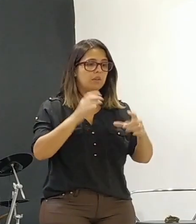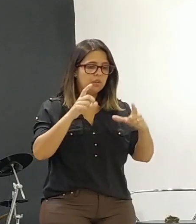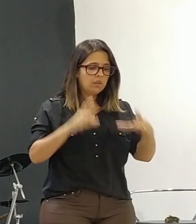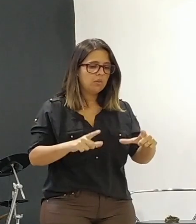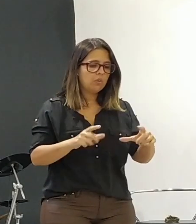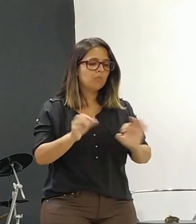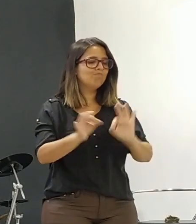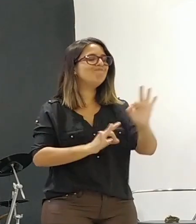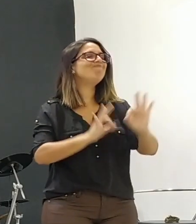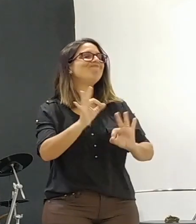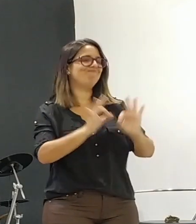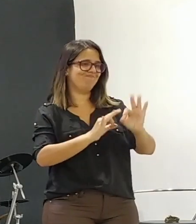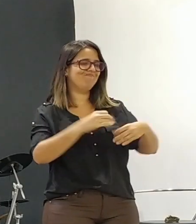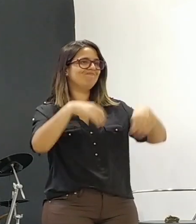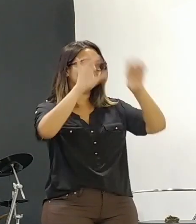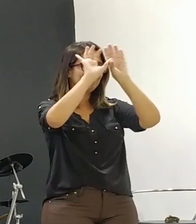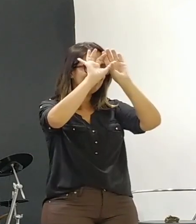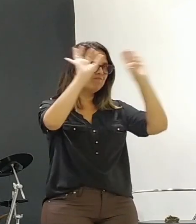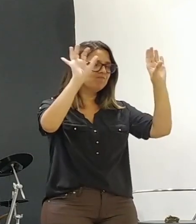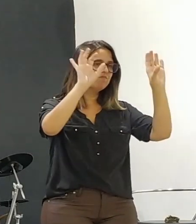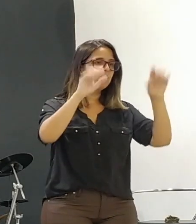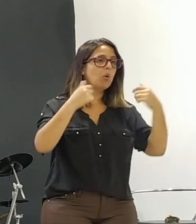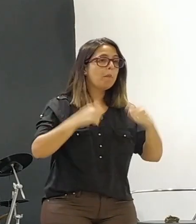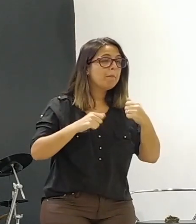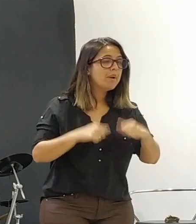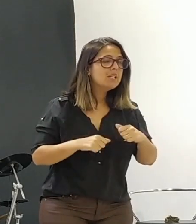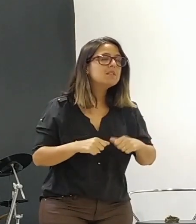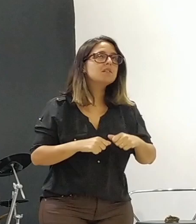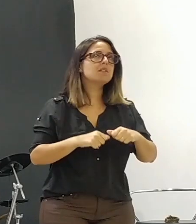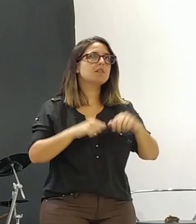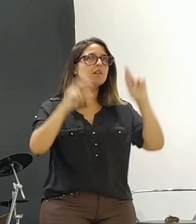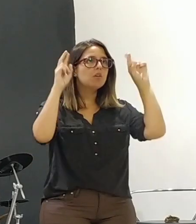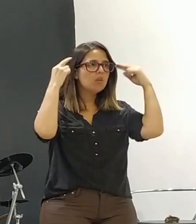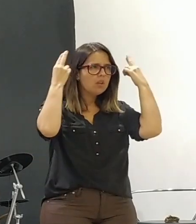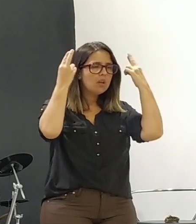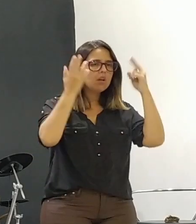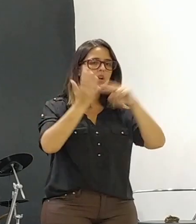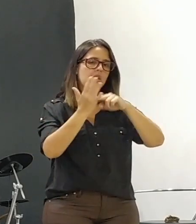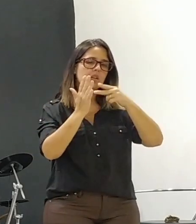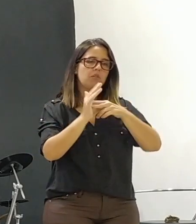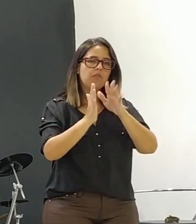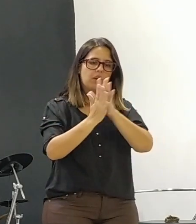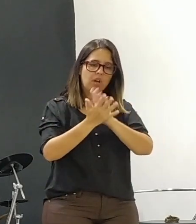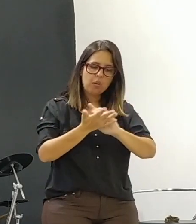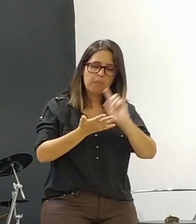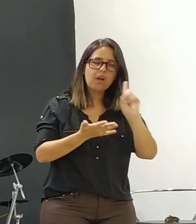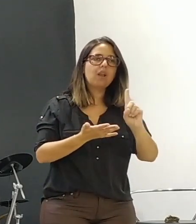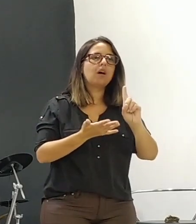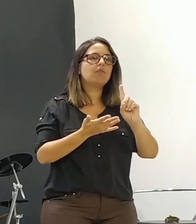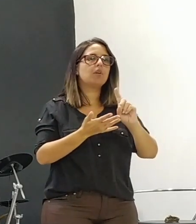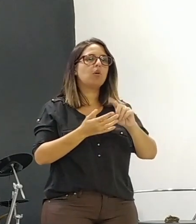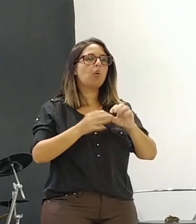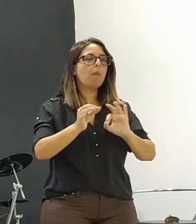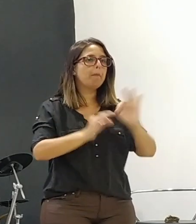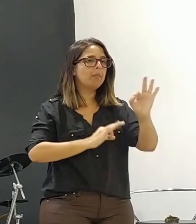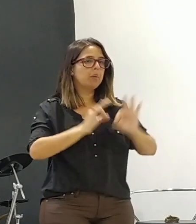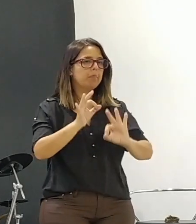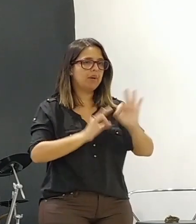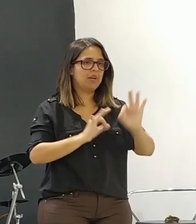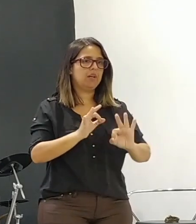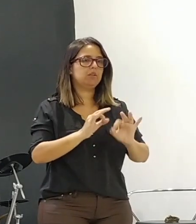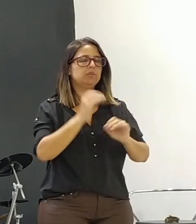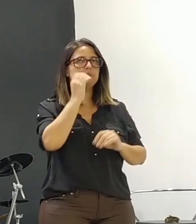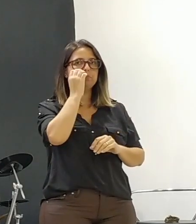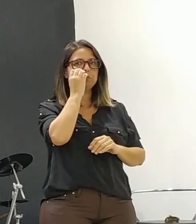preparado. Então você tem que comer do cordeiro preparado. Você tem que comer do cordeiro com as sandálias, né,